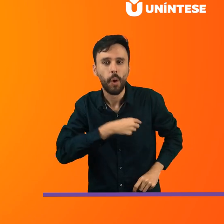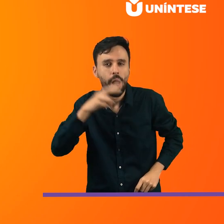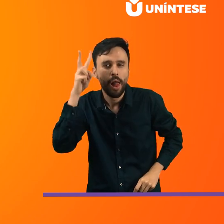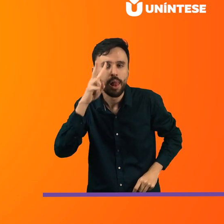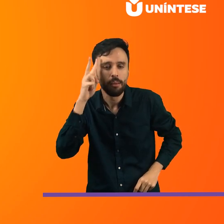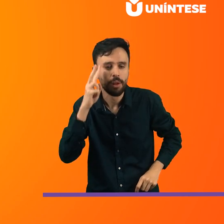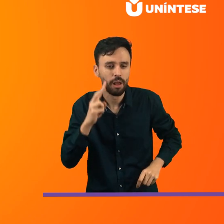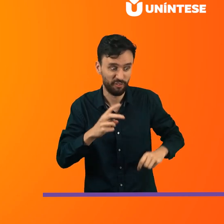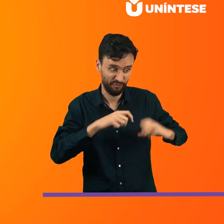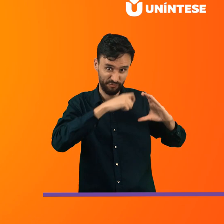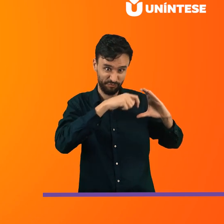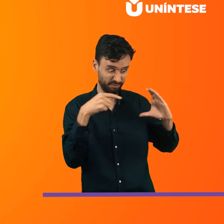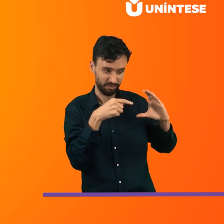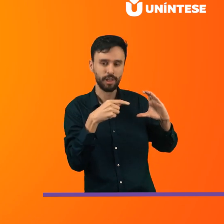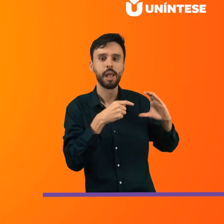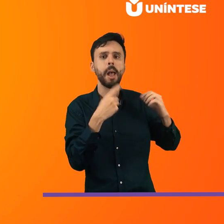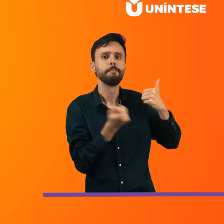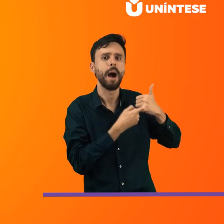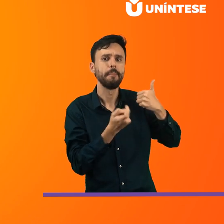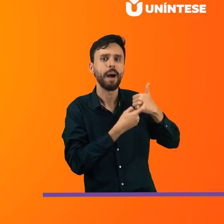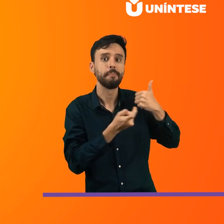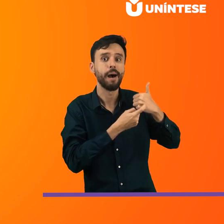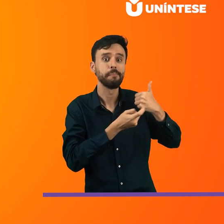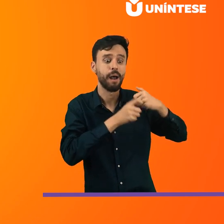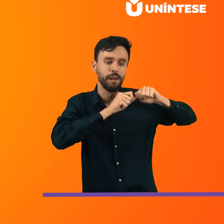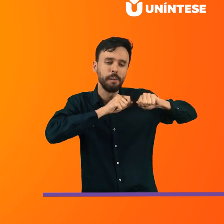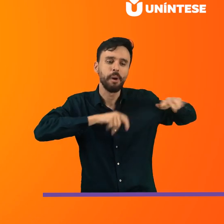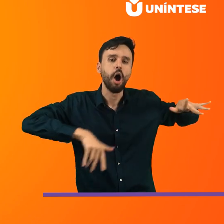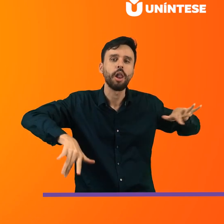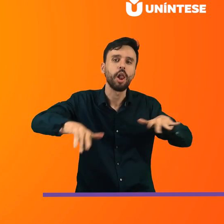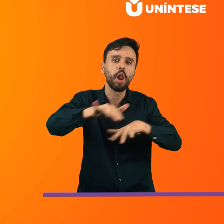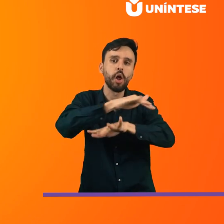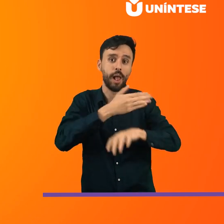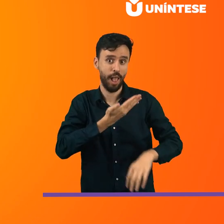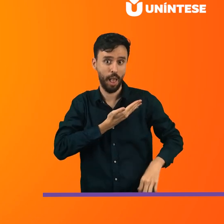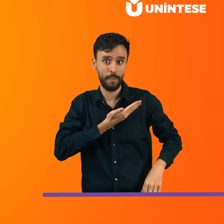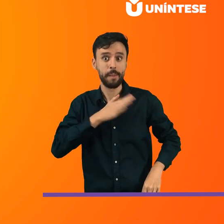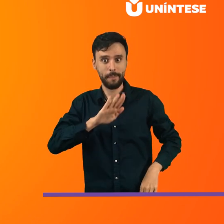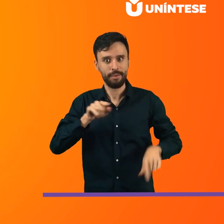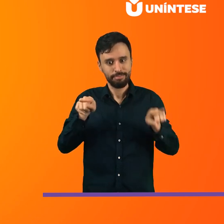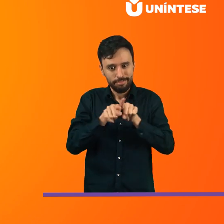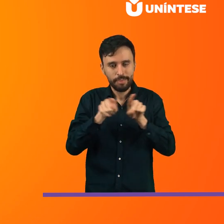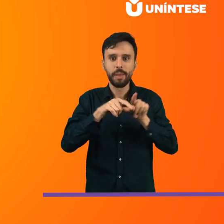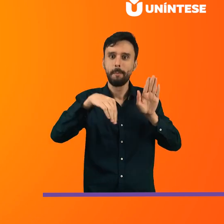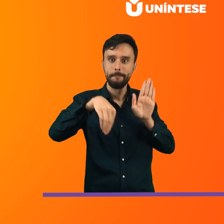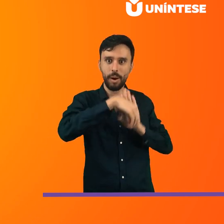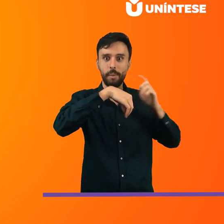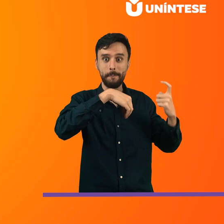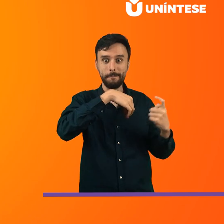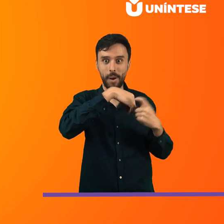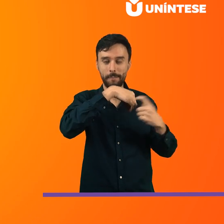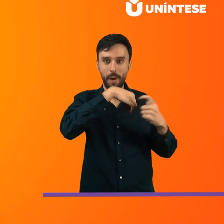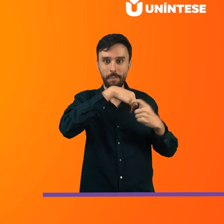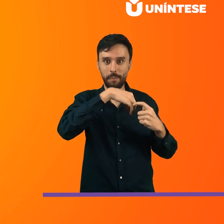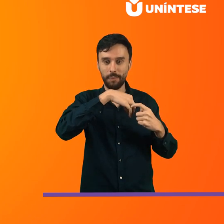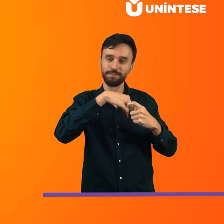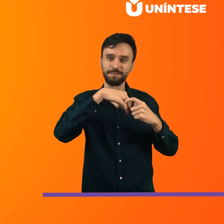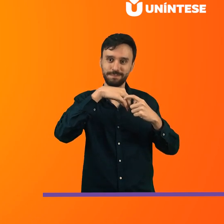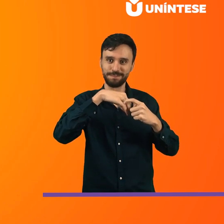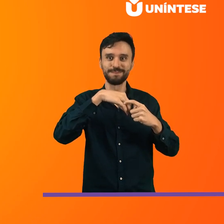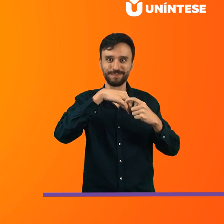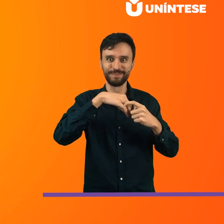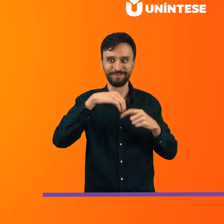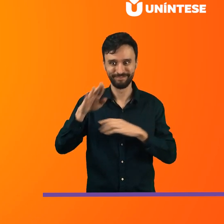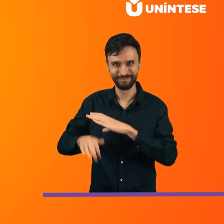vamos lembrar de curtir muito esse vídeo, de compartilhar com os nossos amigos, ativar o sininho para vocês receberem todas